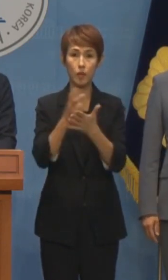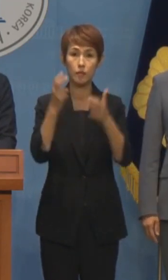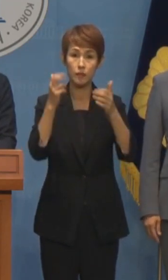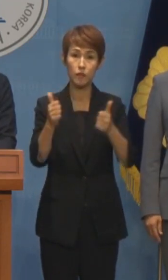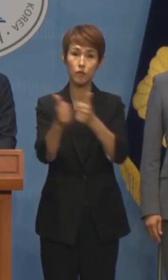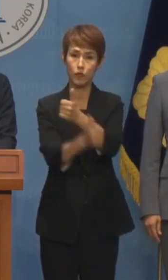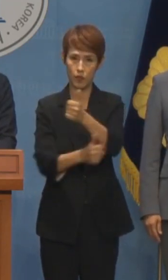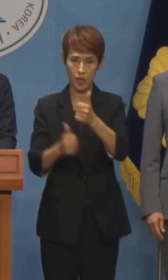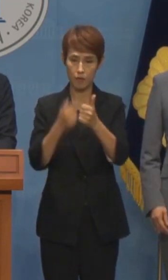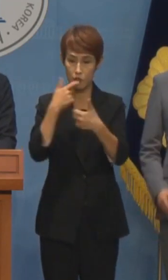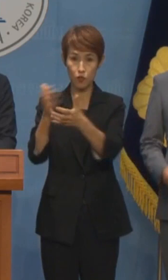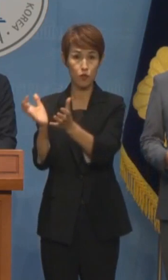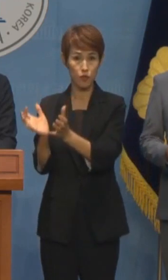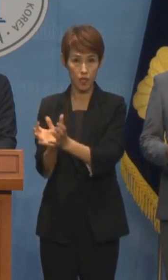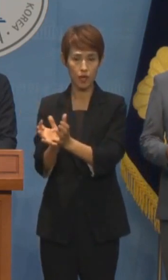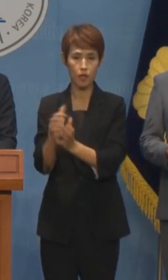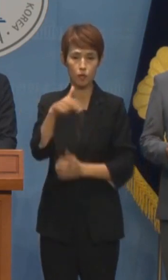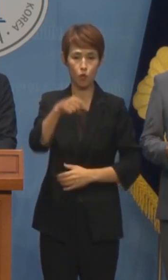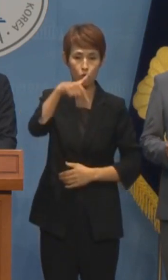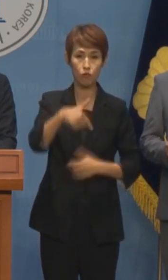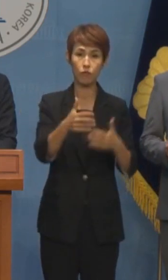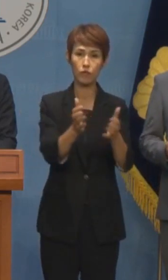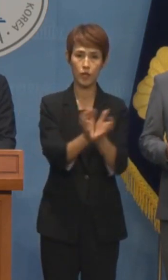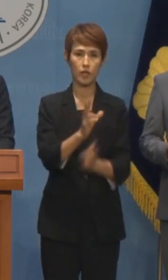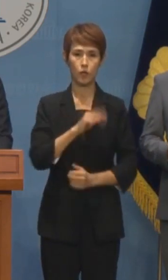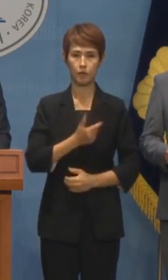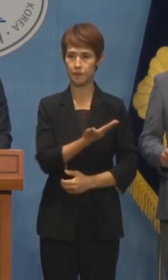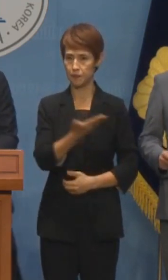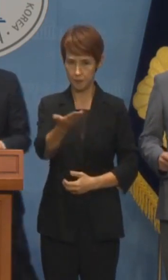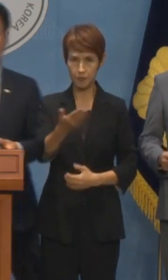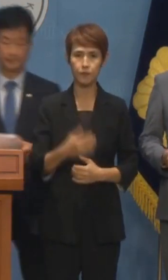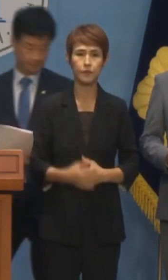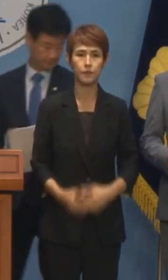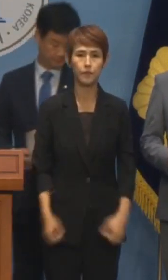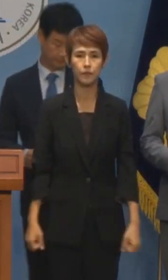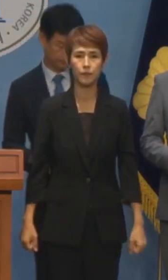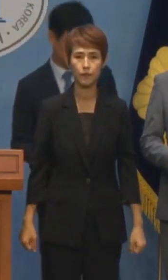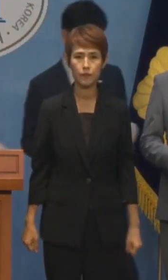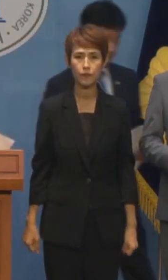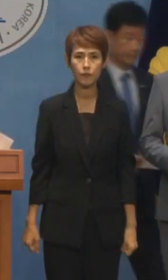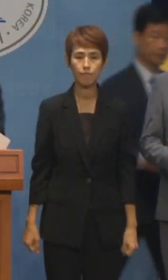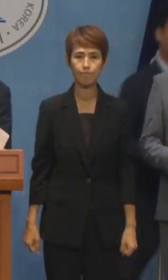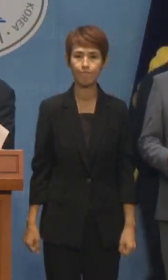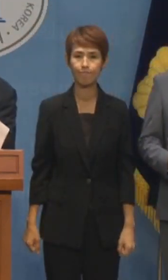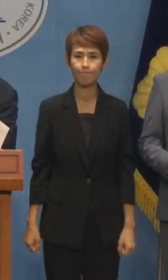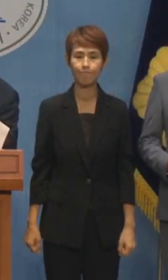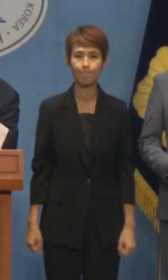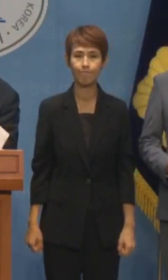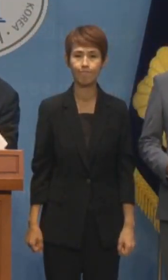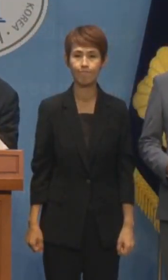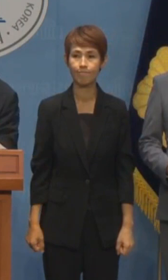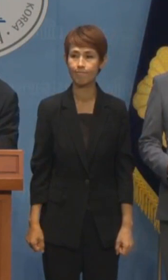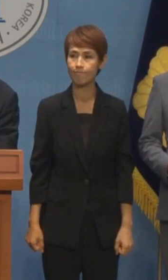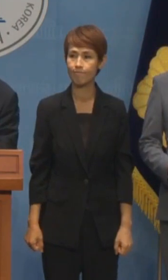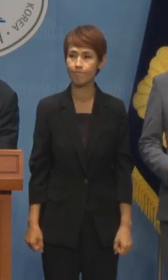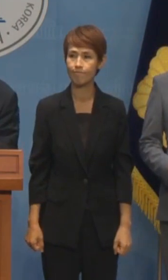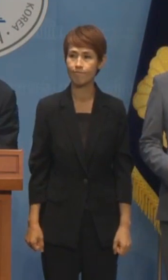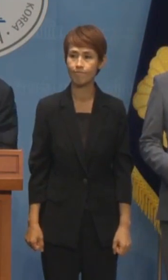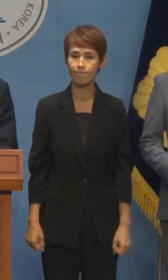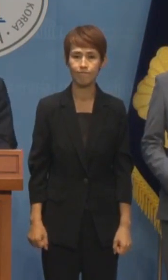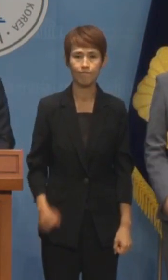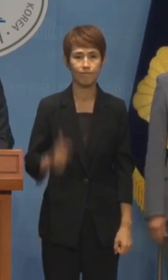법제사법위원회 더불어민주당 조국혁신당 의원 일동. 네, 혹시